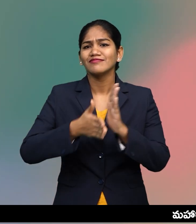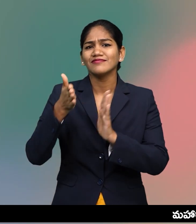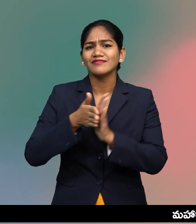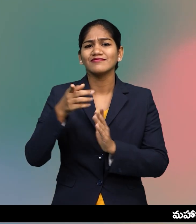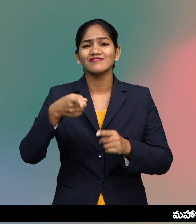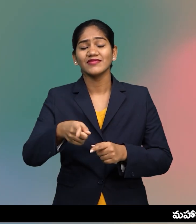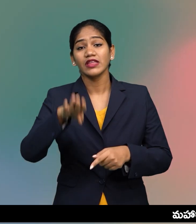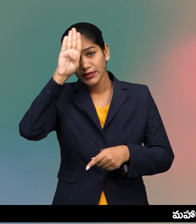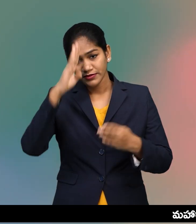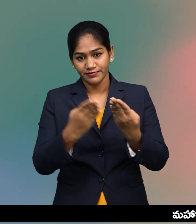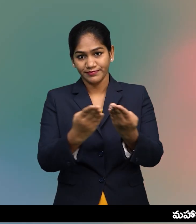మహారాష్ట్రలోని ప్రతాప్గఢ్లో